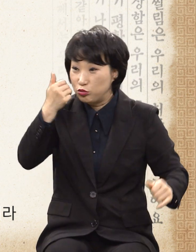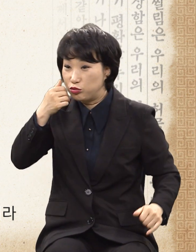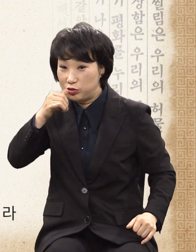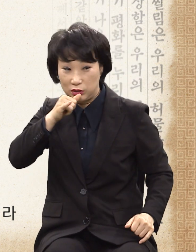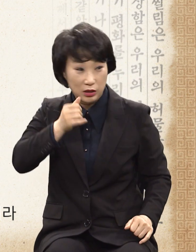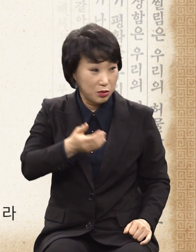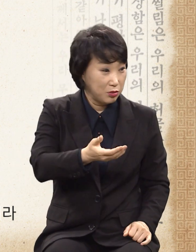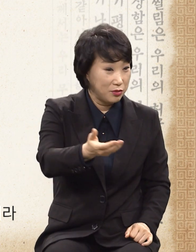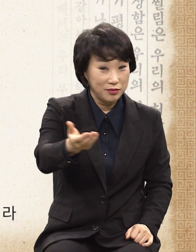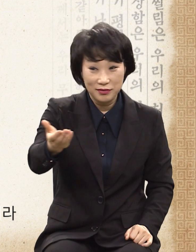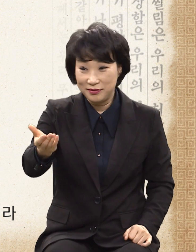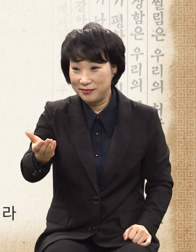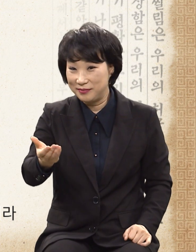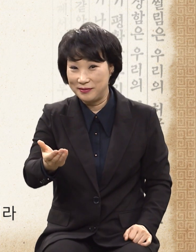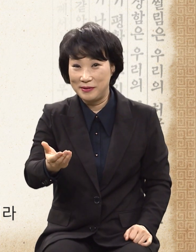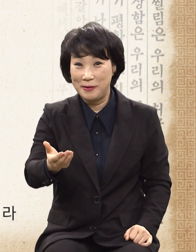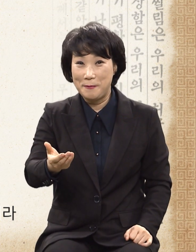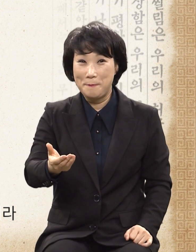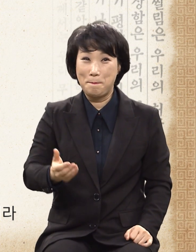이 말이에요.